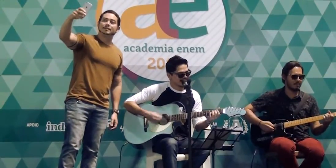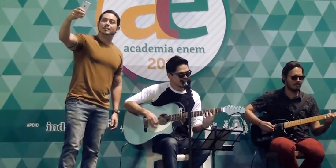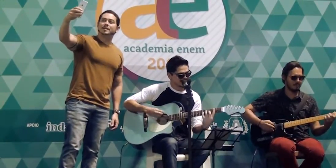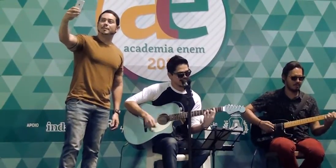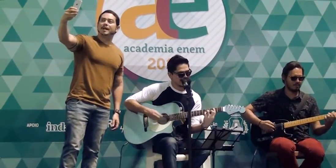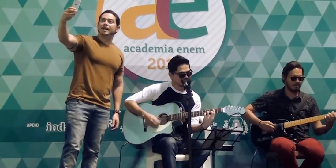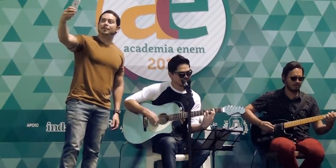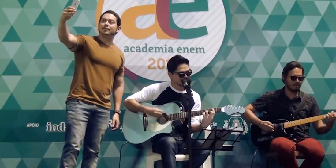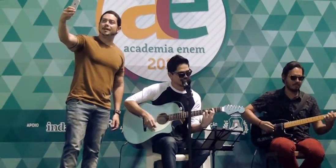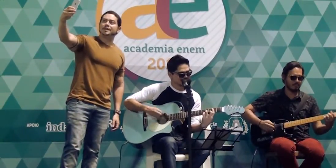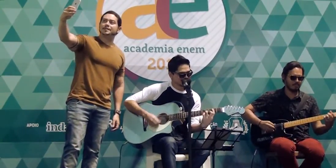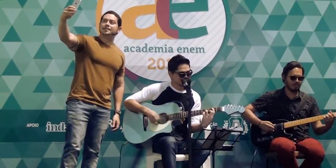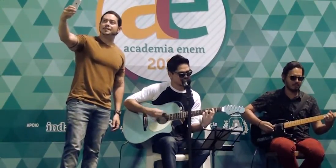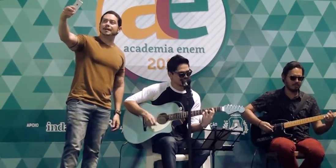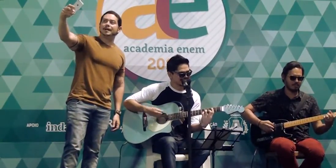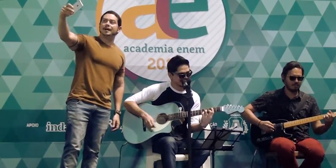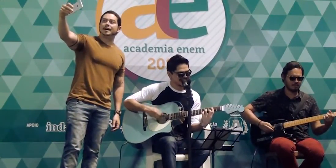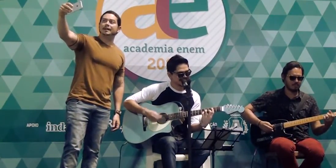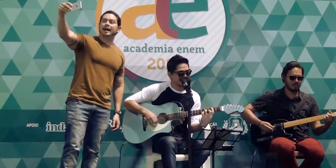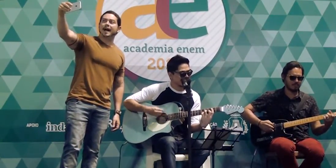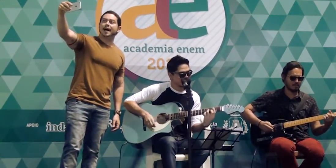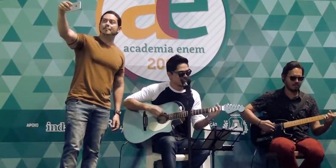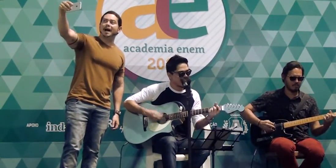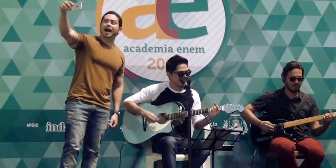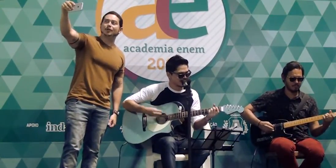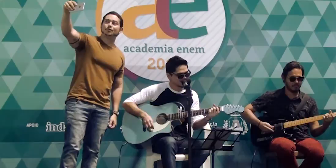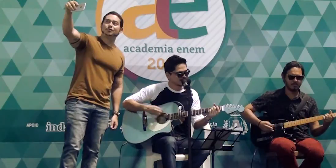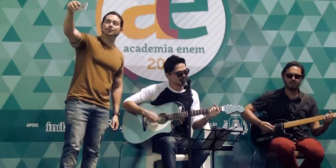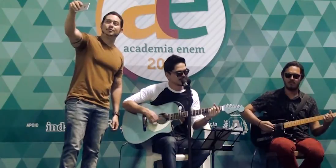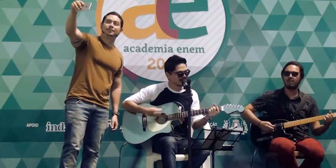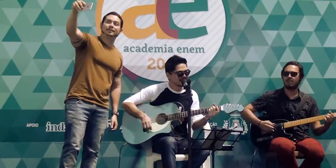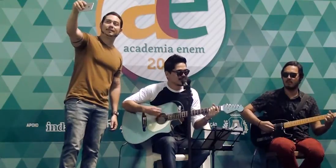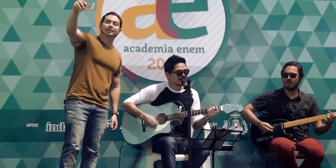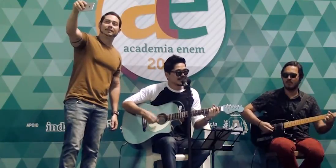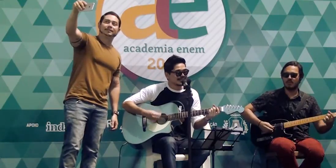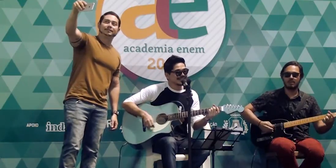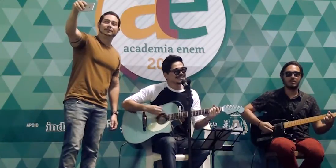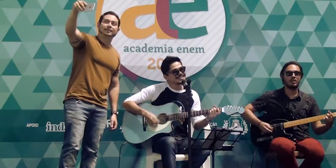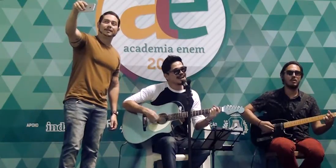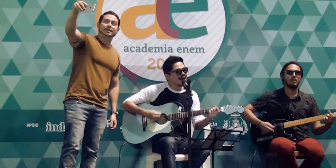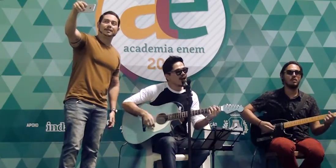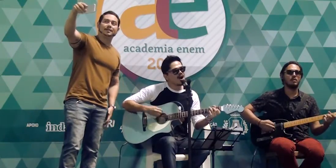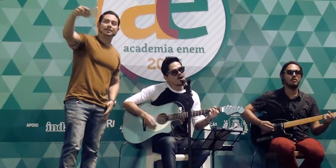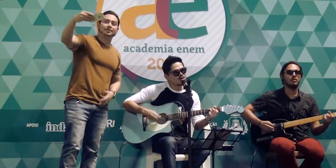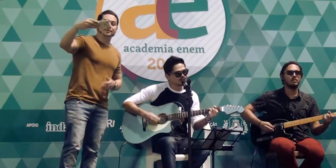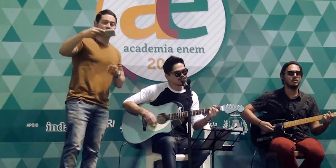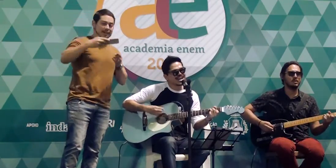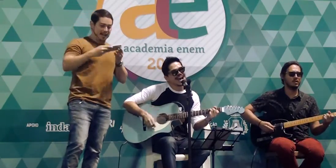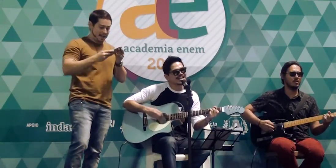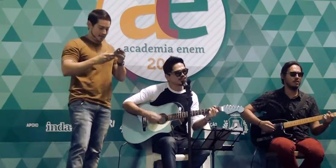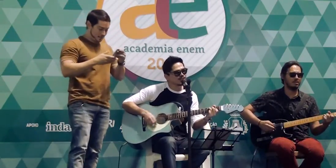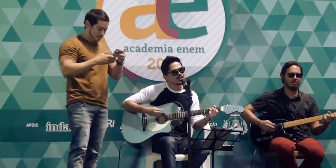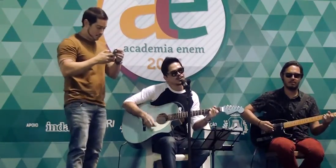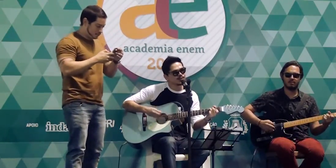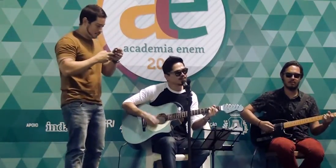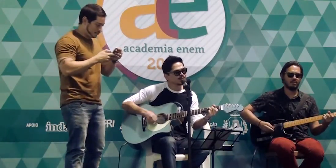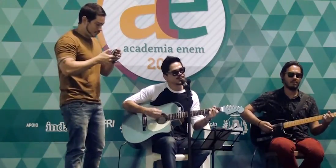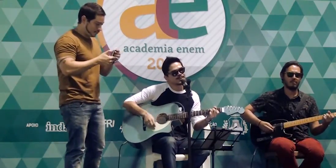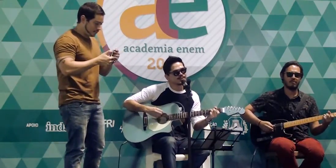é bem mais belo que esse sangue amargo e tão